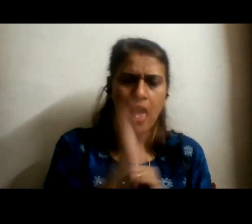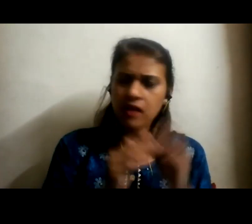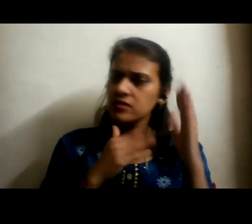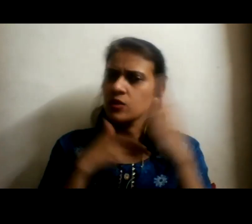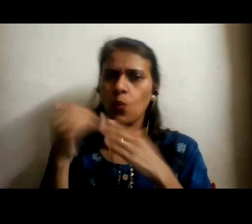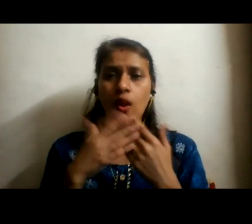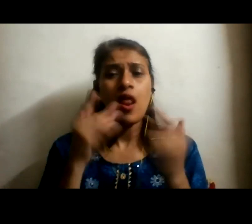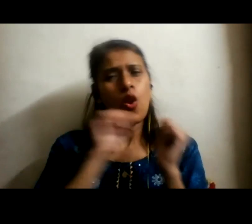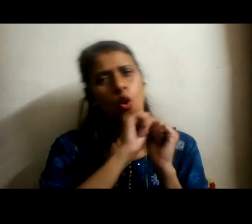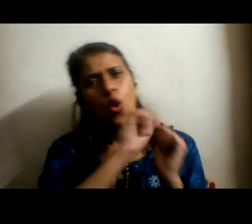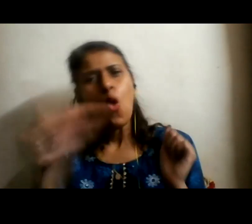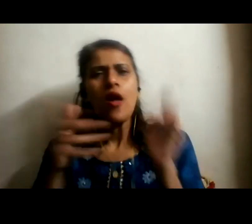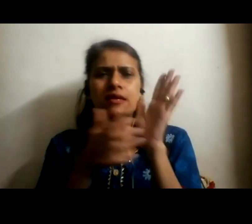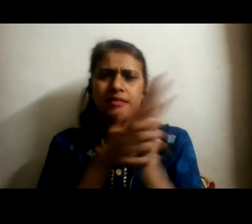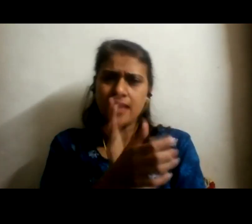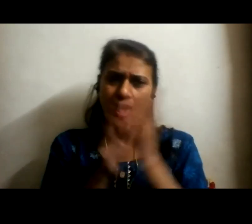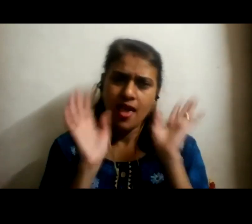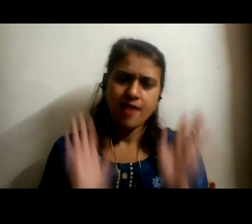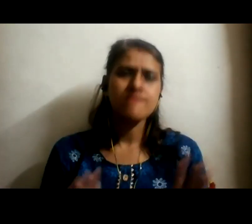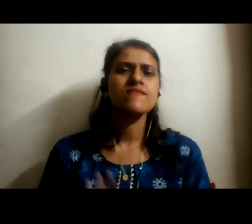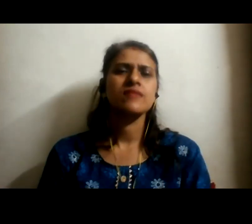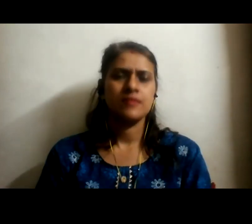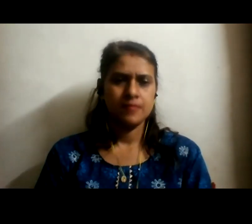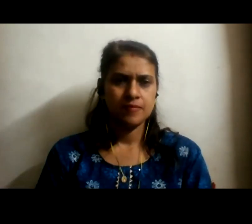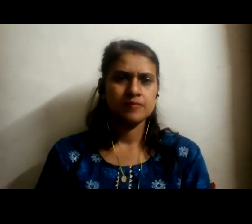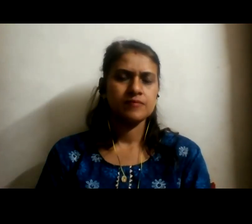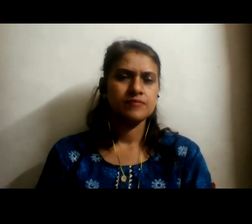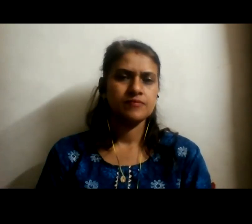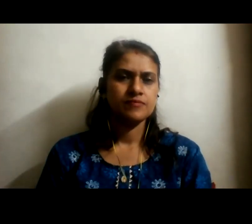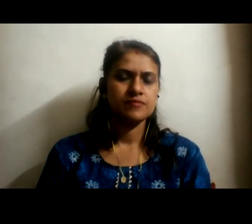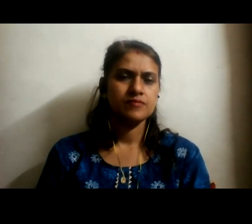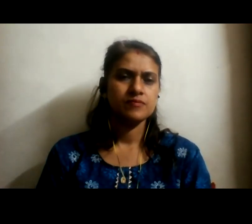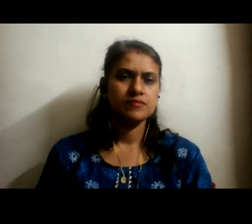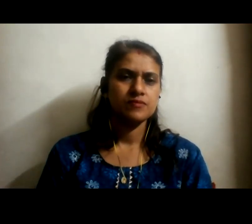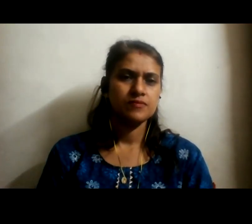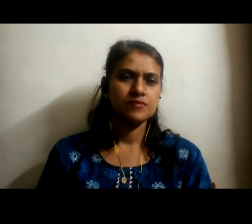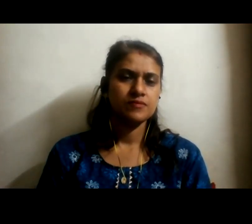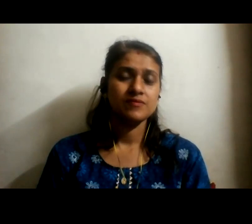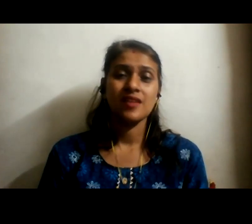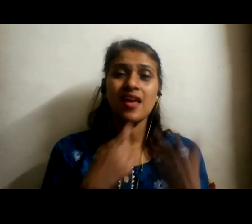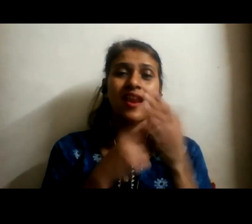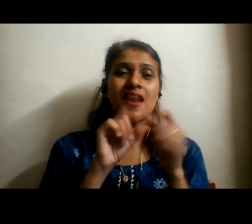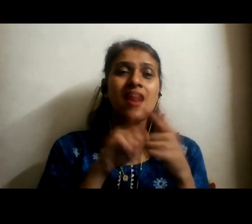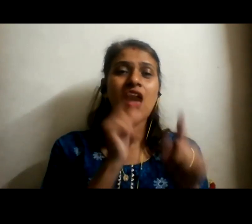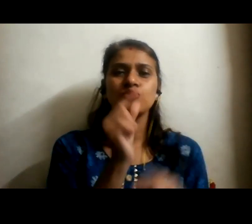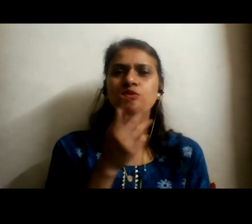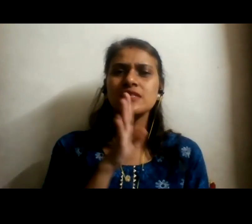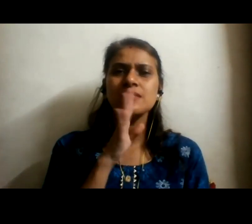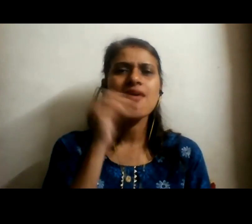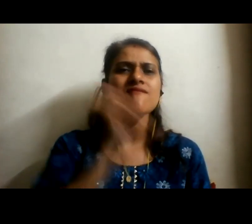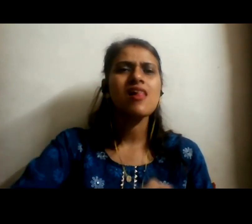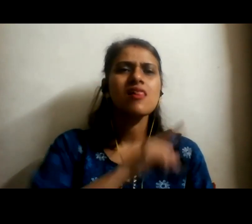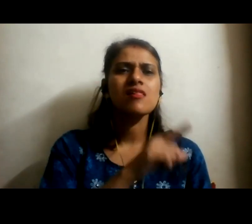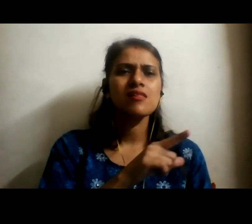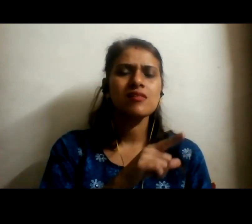भी सीवियर भी हैं मैंने उनको भी, जैसे आपको मैंने कहा जो राजू हैं जो बोल नहीं सकते लेकिन अपने